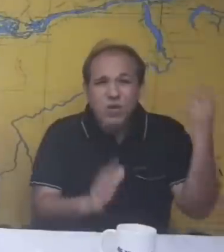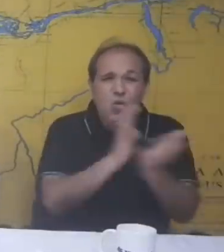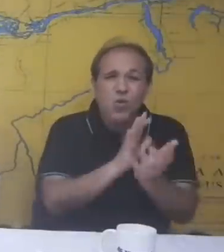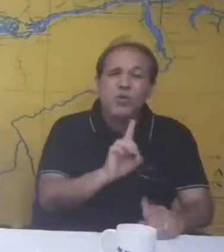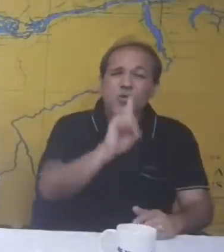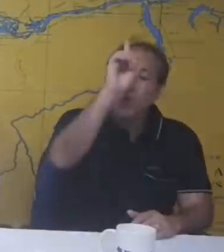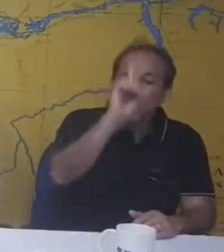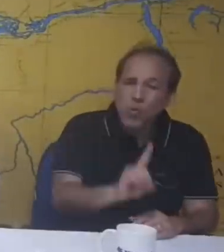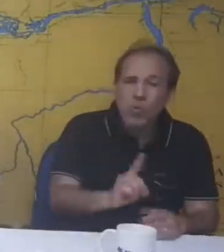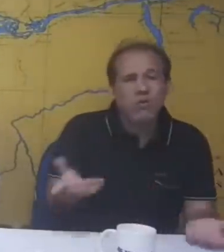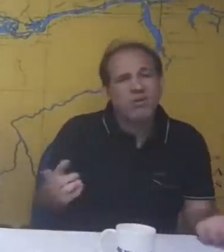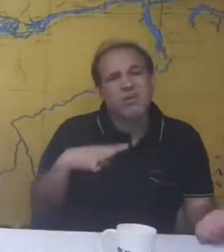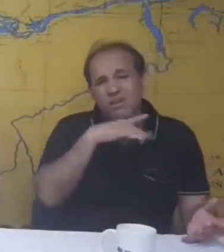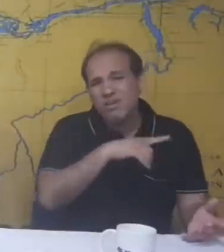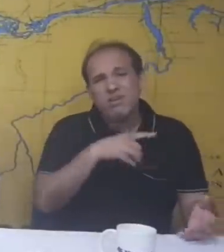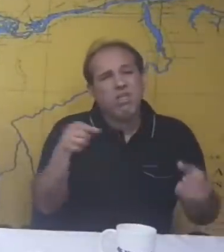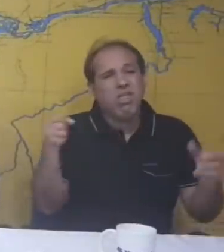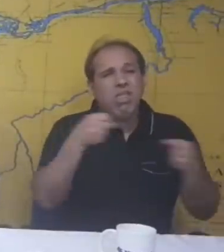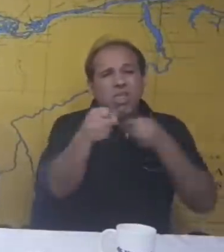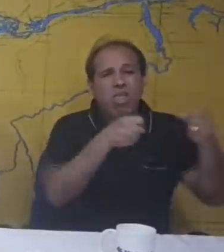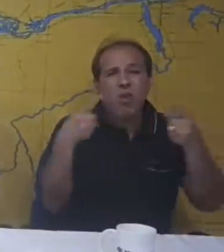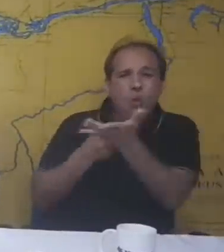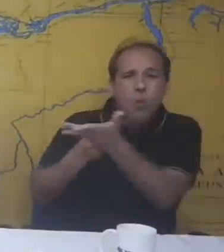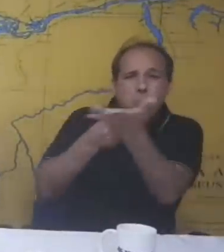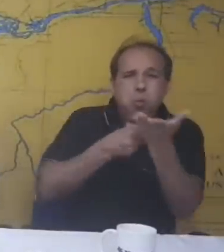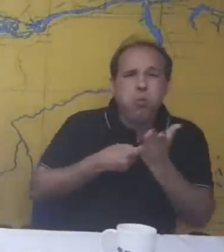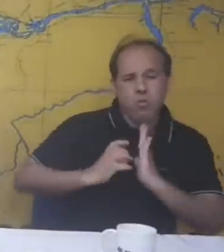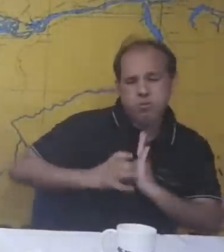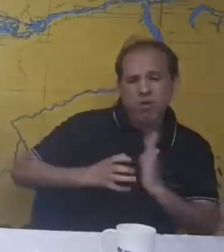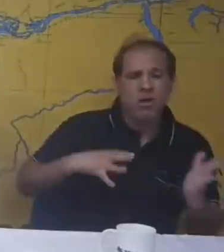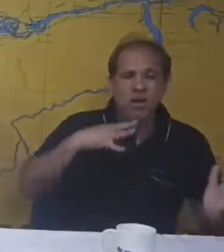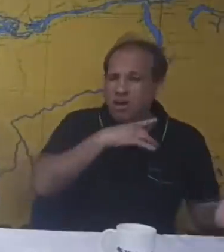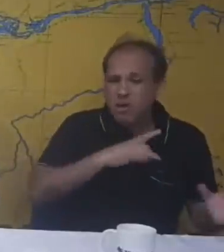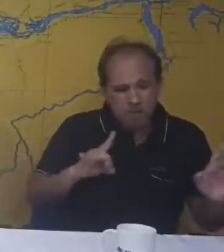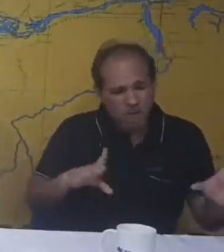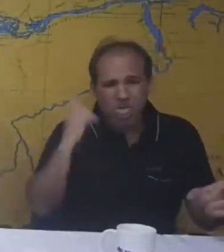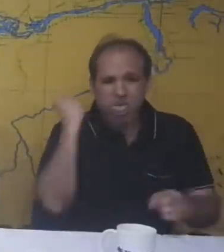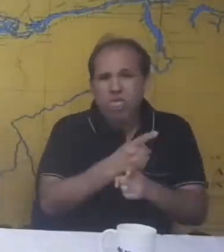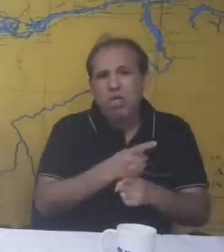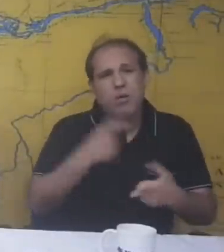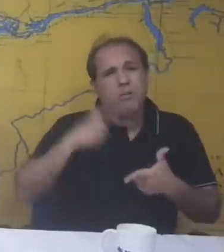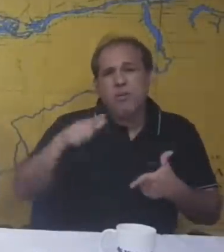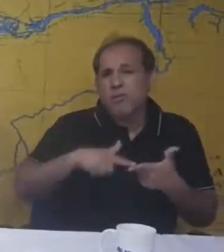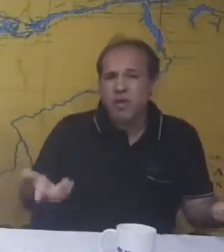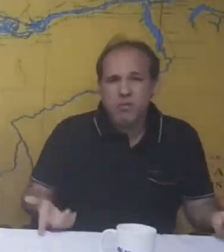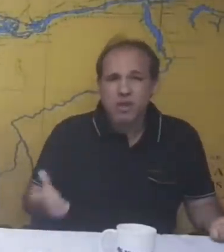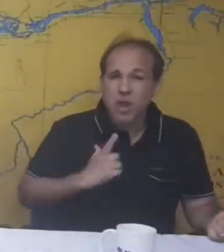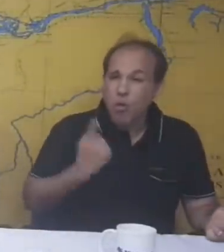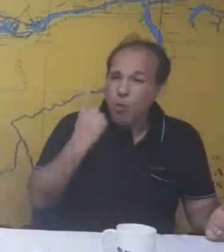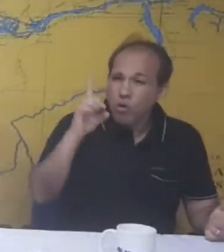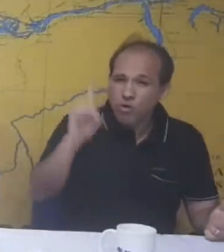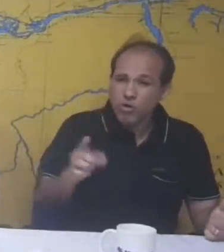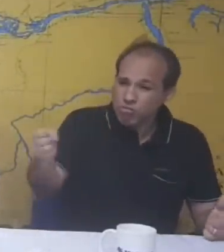né? Era tudo loteado por partido político. Então tá na cara que tinha problema. Você tem algum